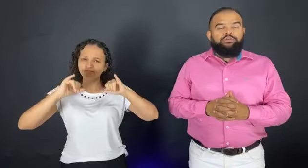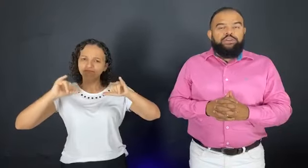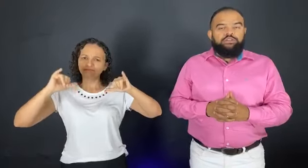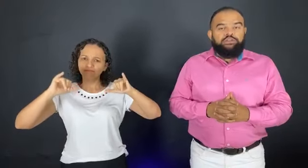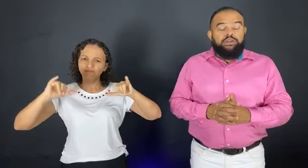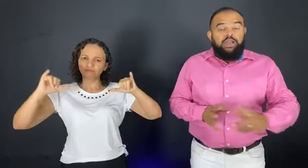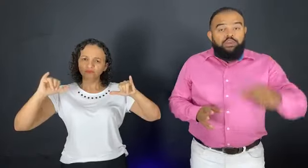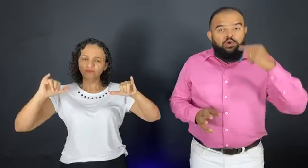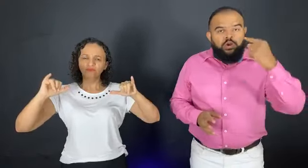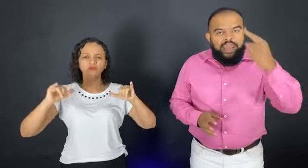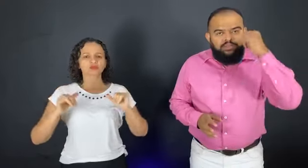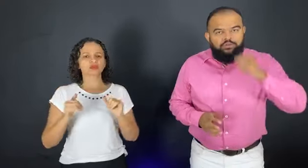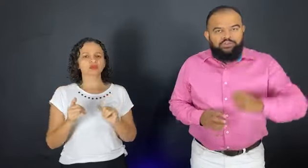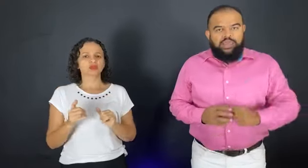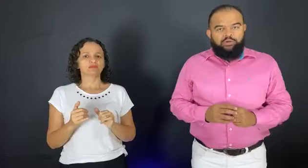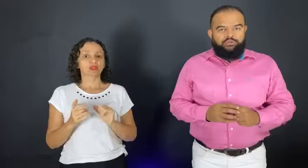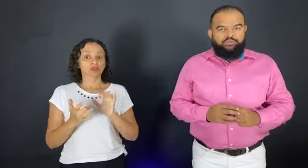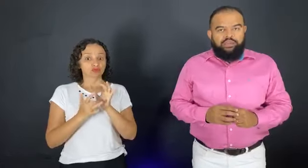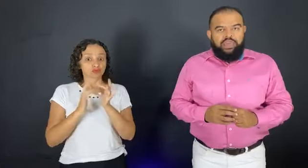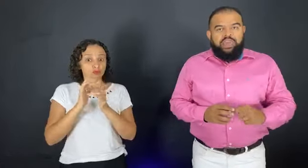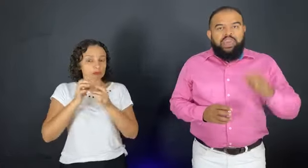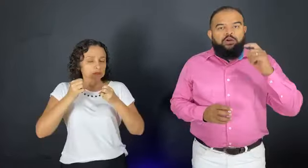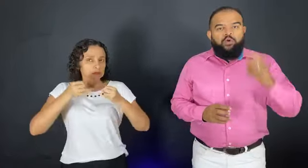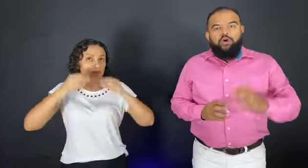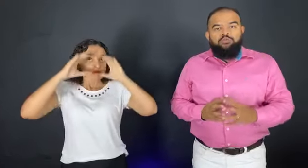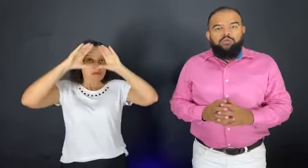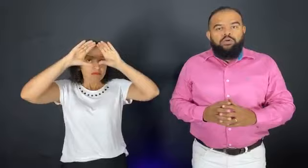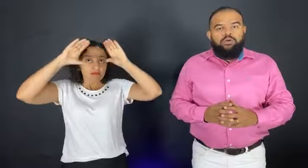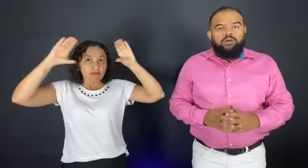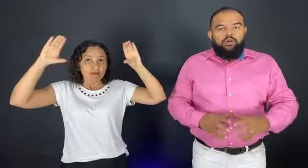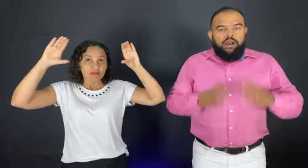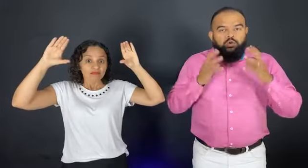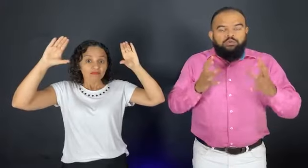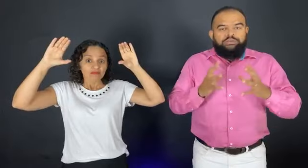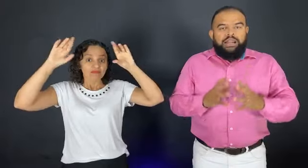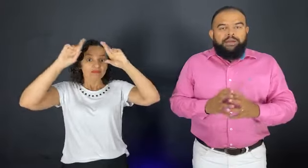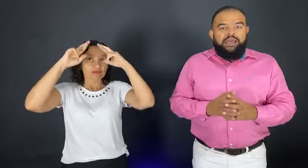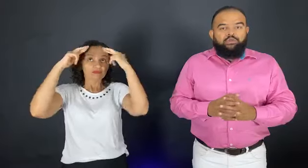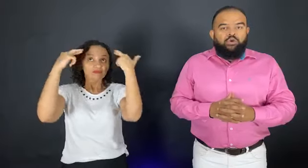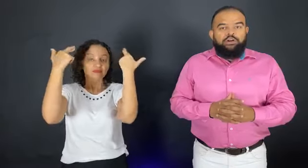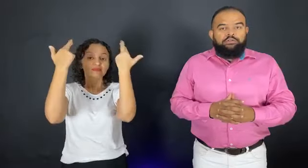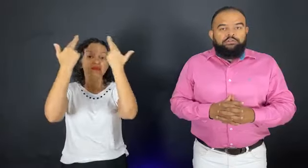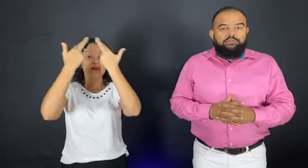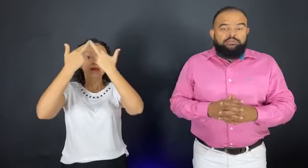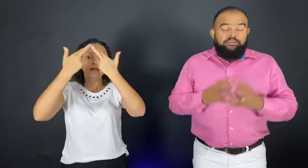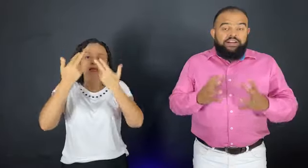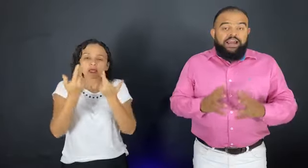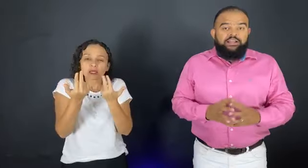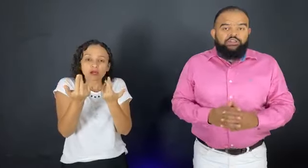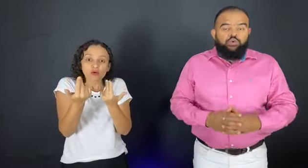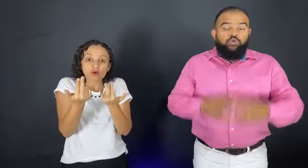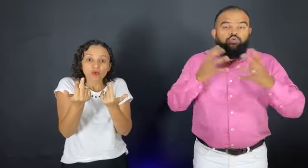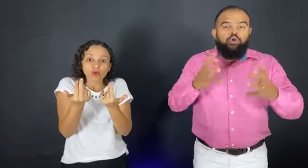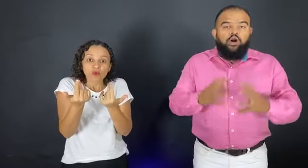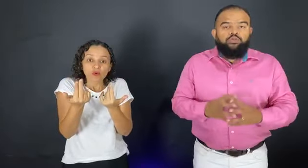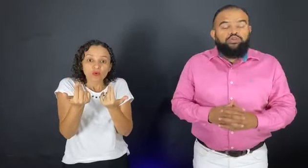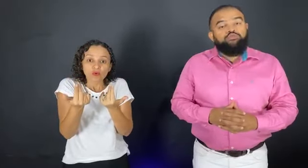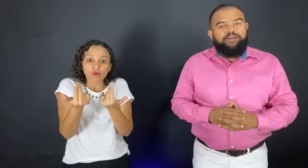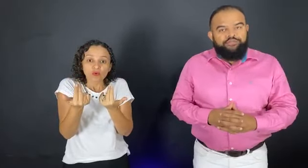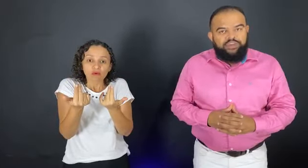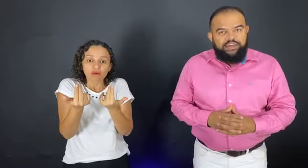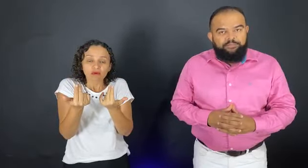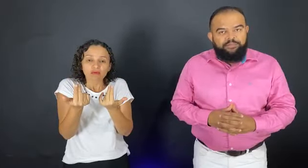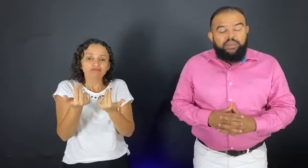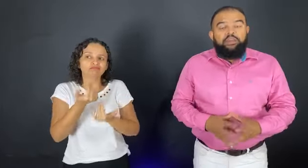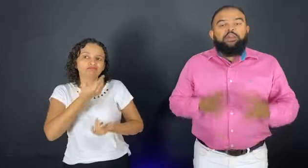no capítulo 20, que o reino dos céus é como um trabalhador, na verdade, um dono